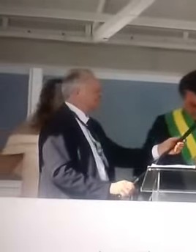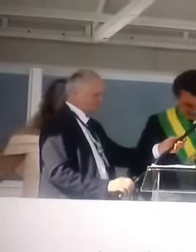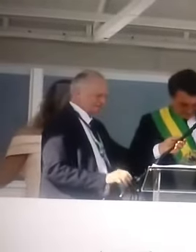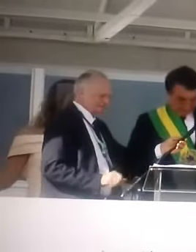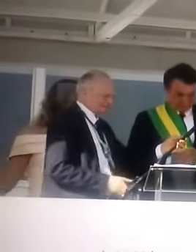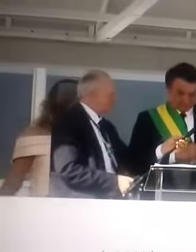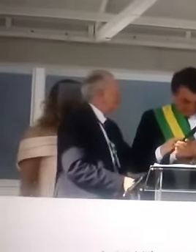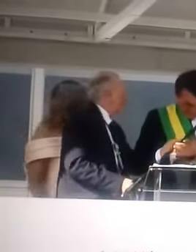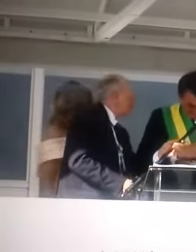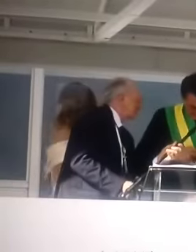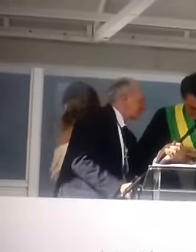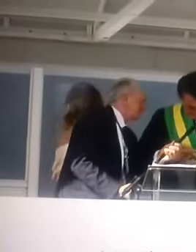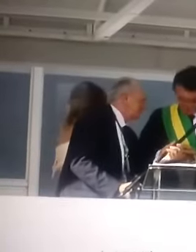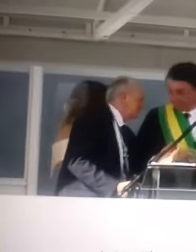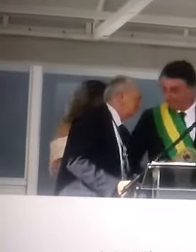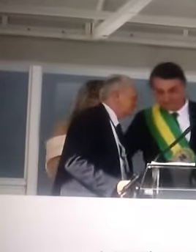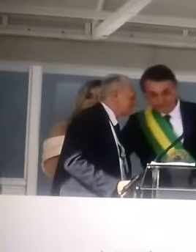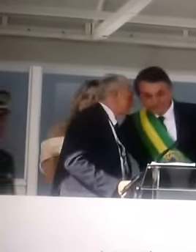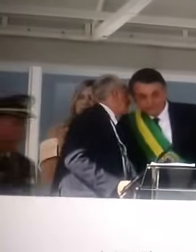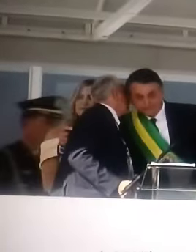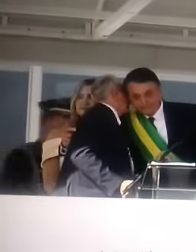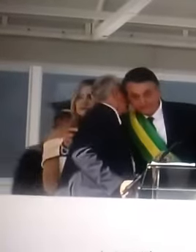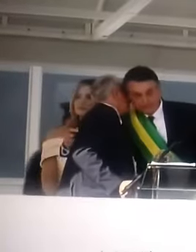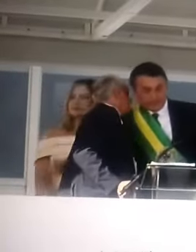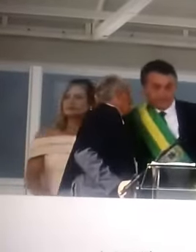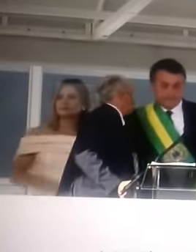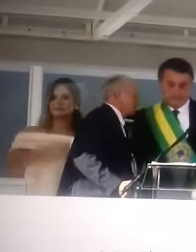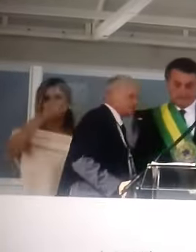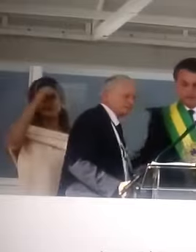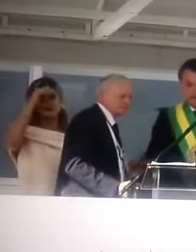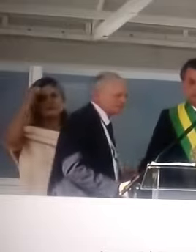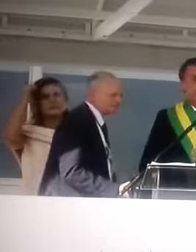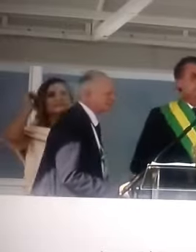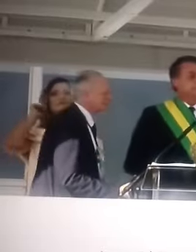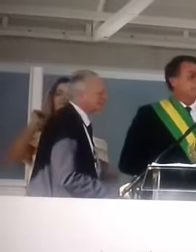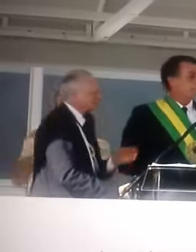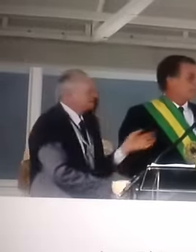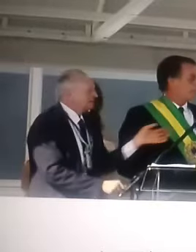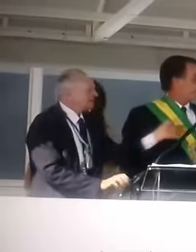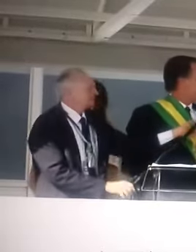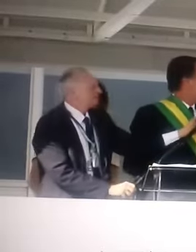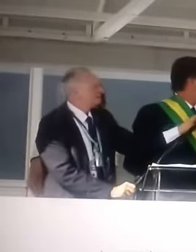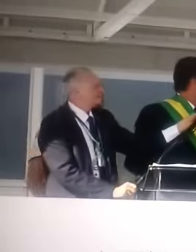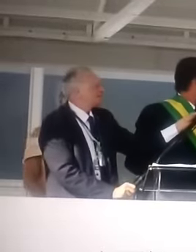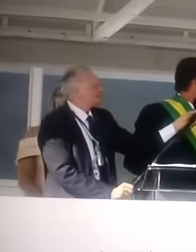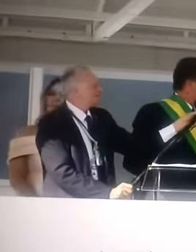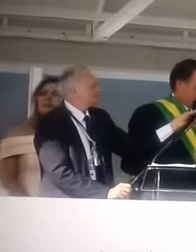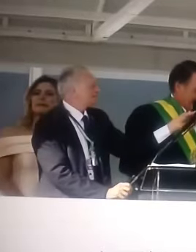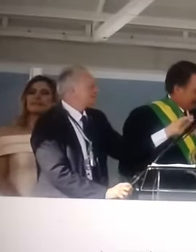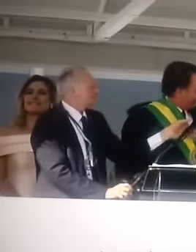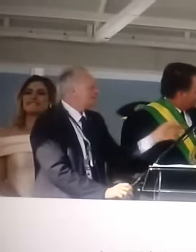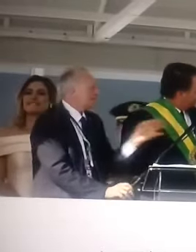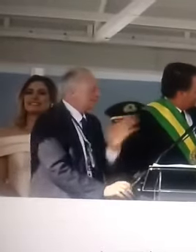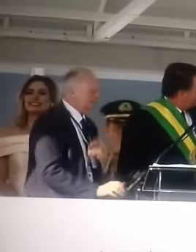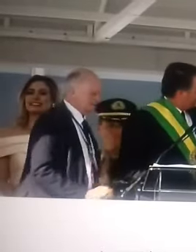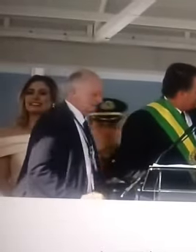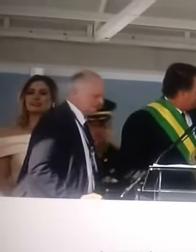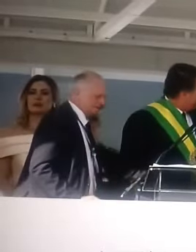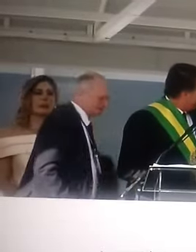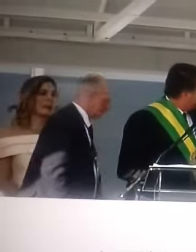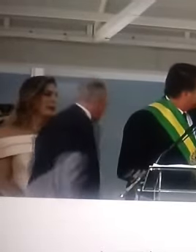nação. Com interpretação e agora, o primeiro discurso, então, diretamente ao povo na praça. O segundo, como presidente